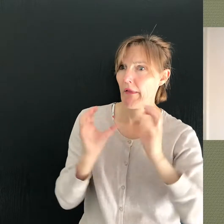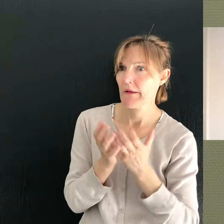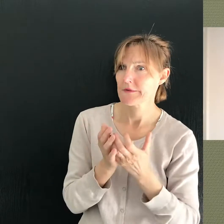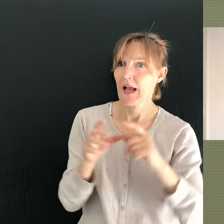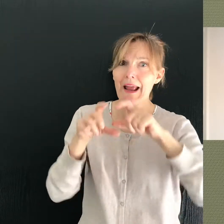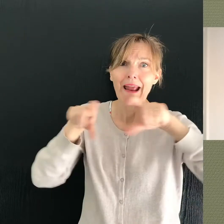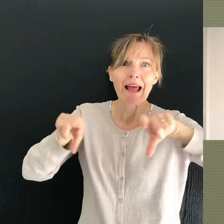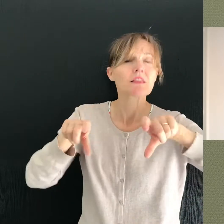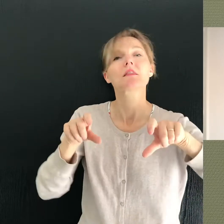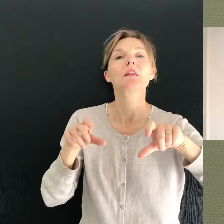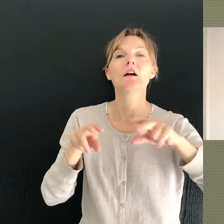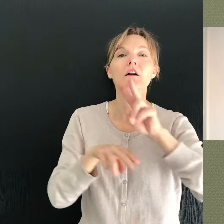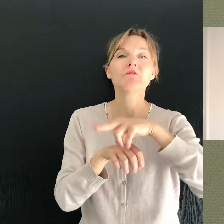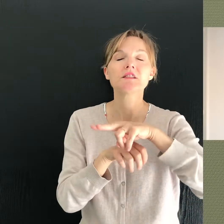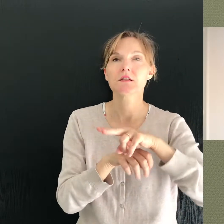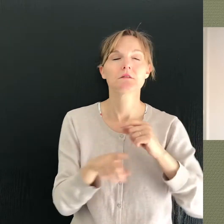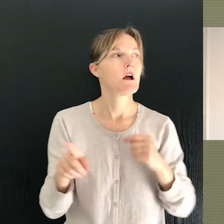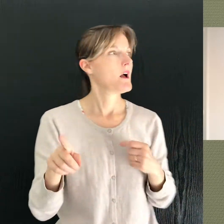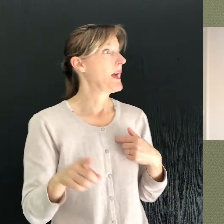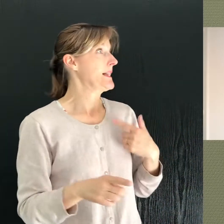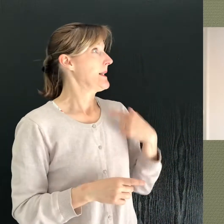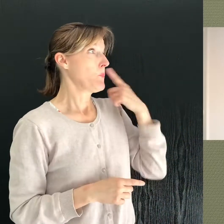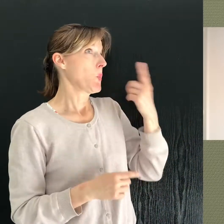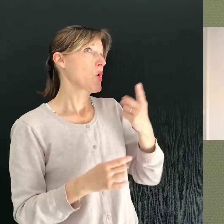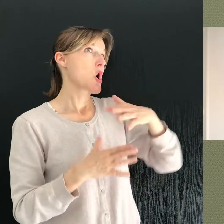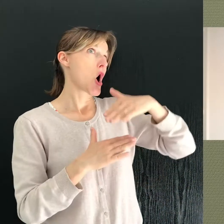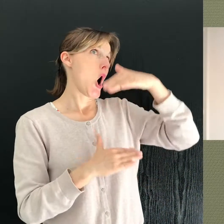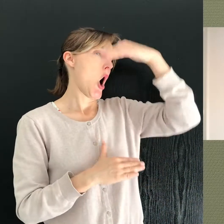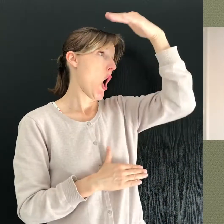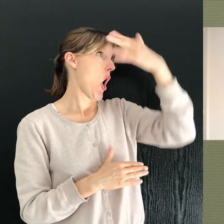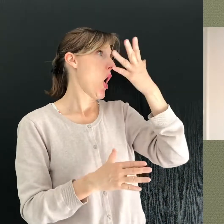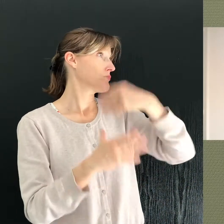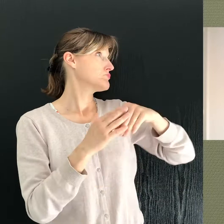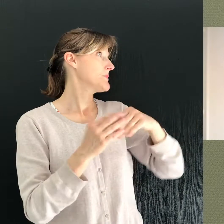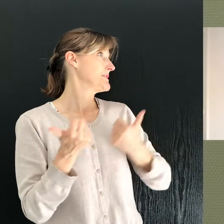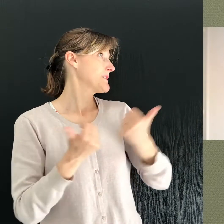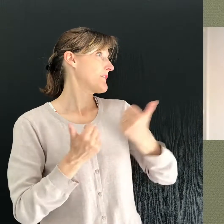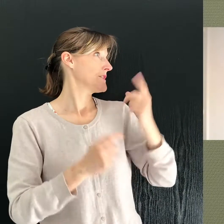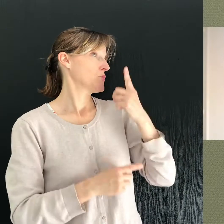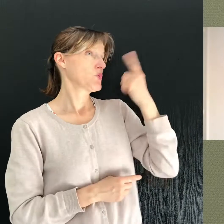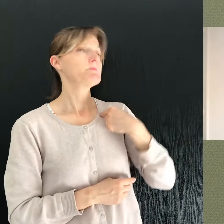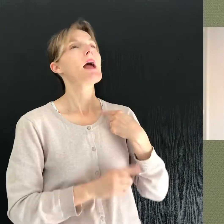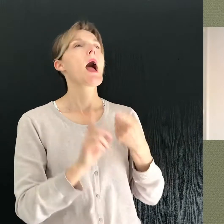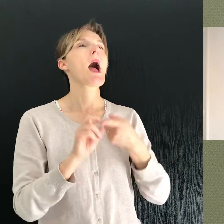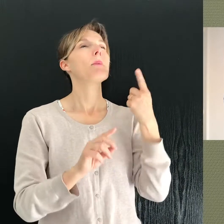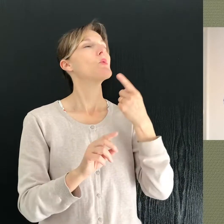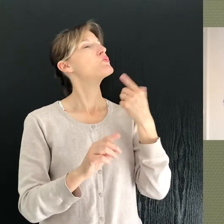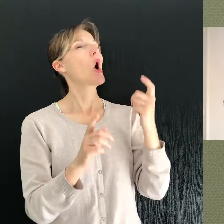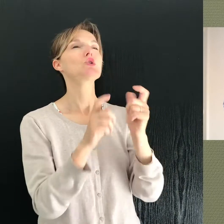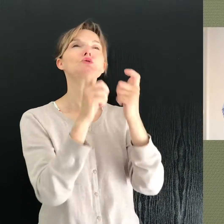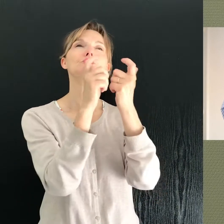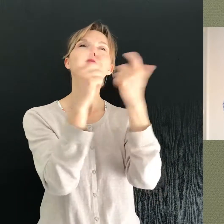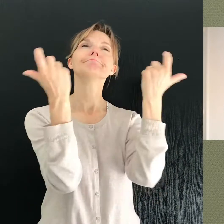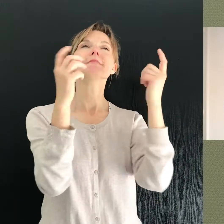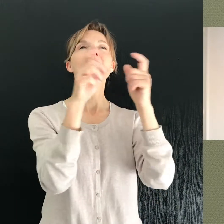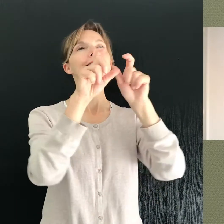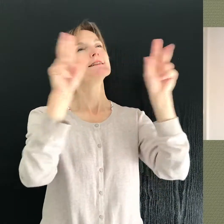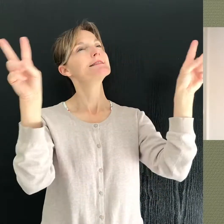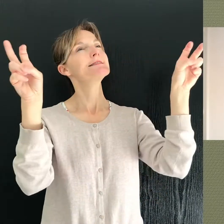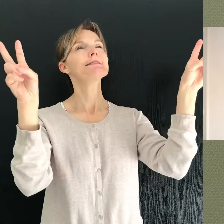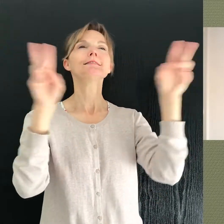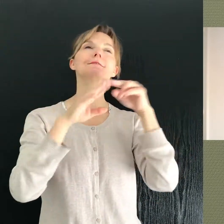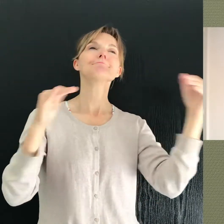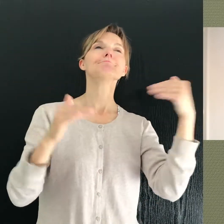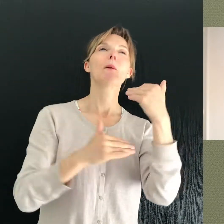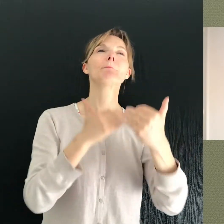répondaient systématiquement que pour être grand dans le service du Seigneur, il faut viser les plus grands titres et marcher dans